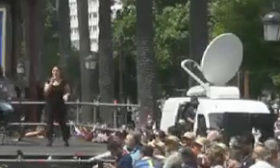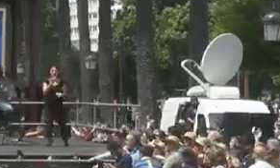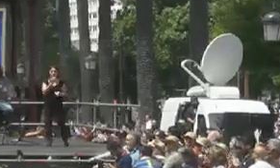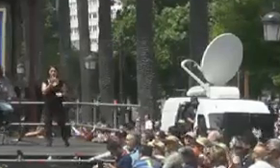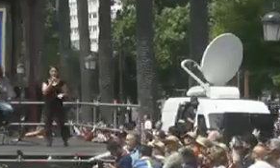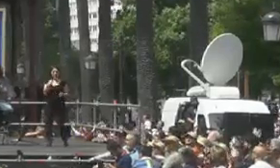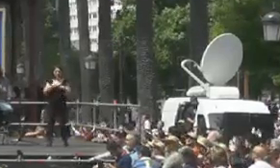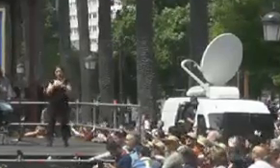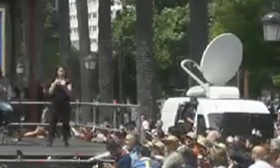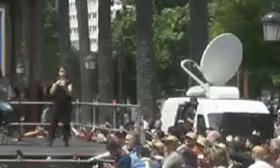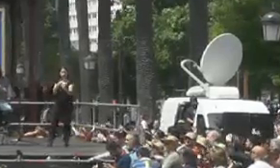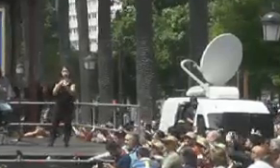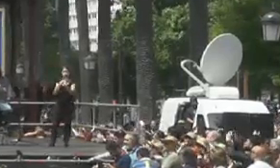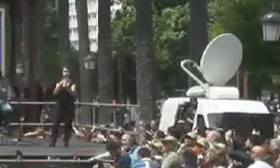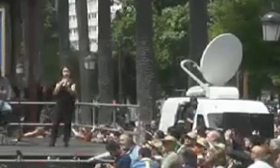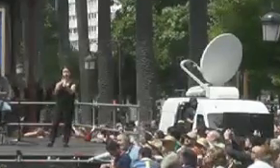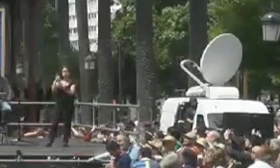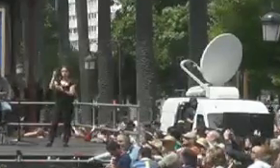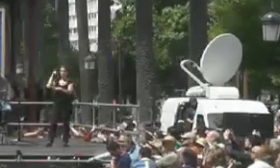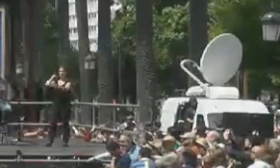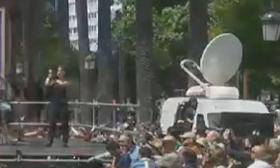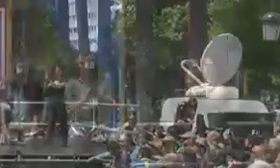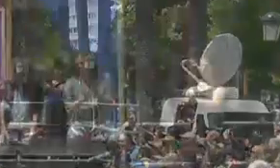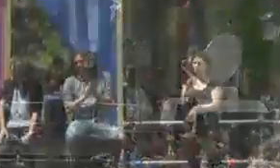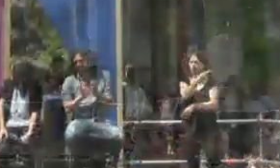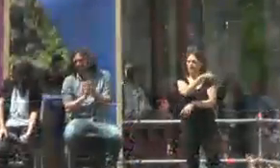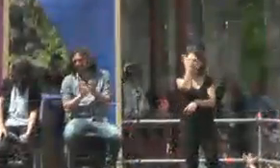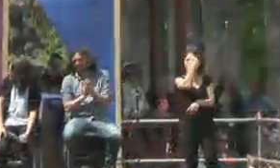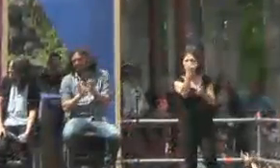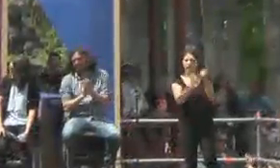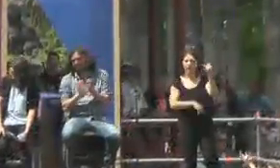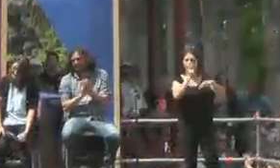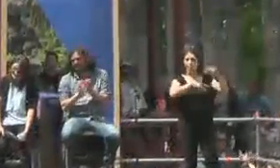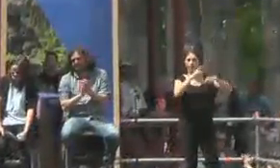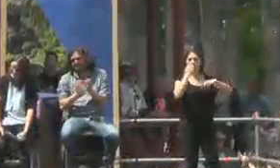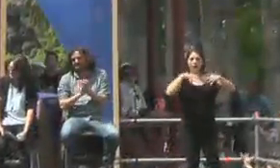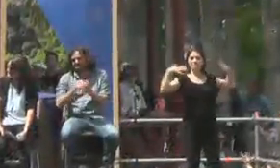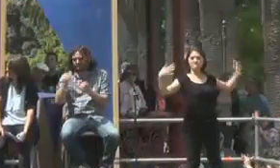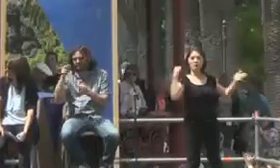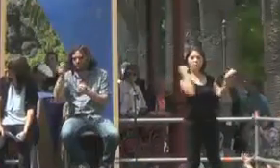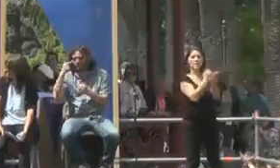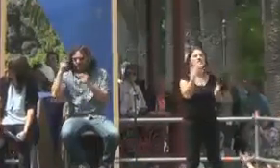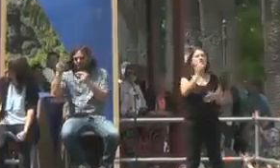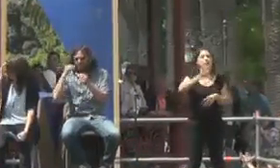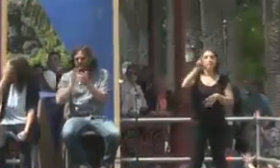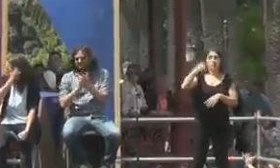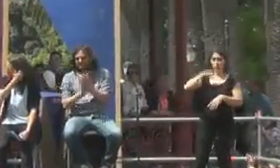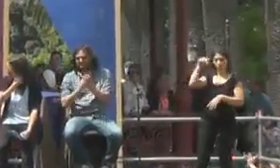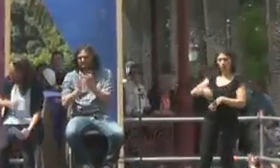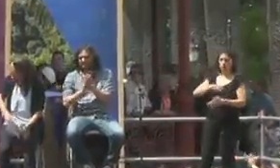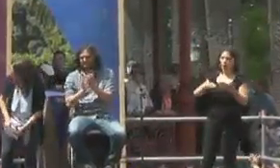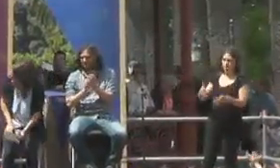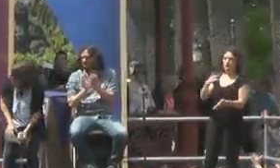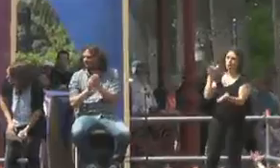de loitadora contra o PP e que sabe moito de obras faraónicas marca Partido Popular como as que sufrimos aquí en